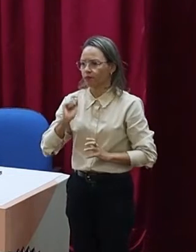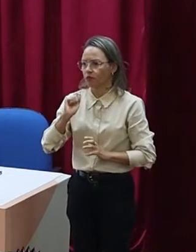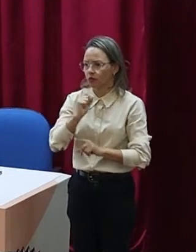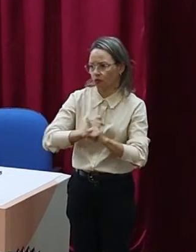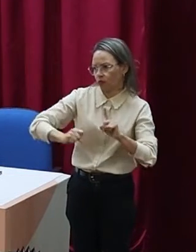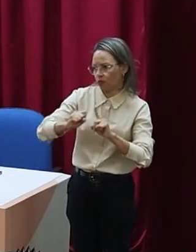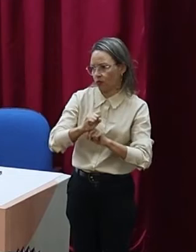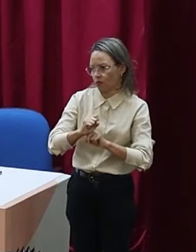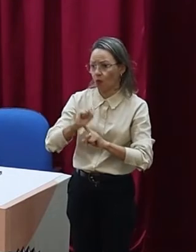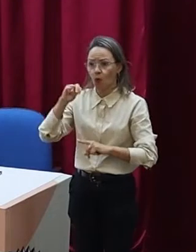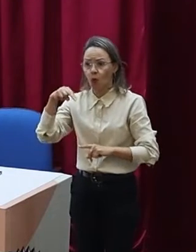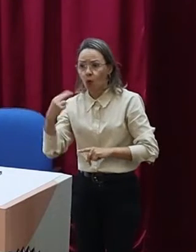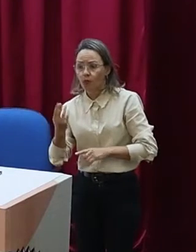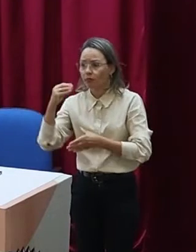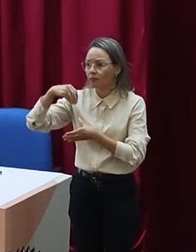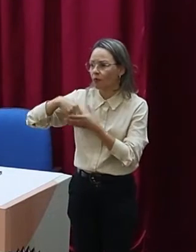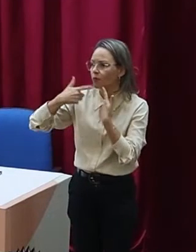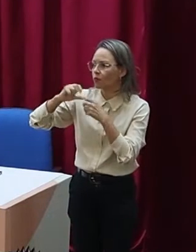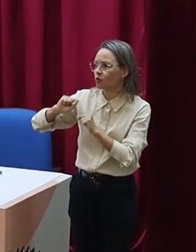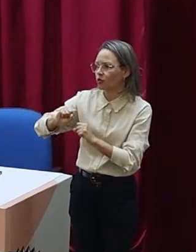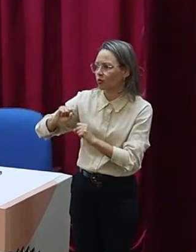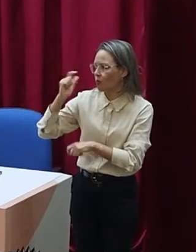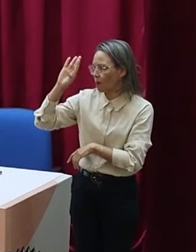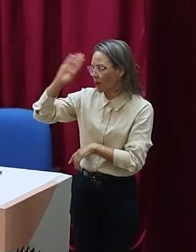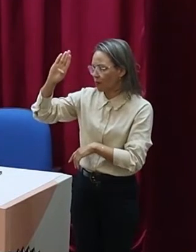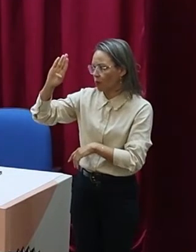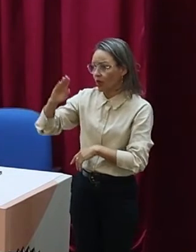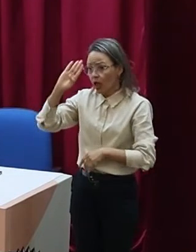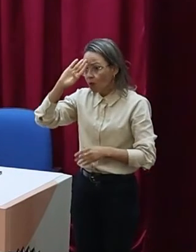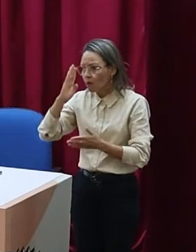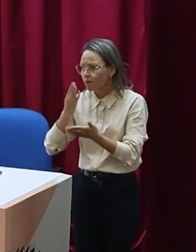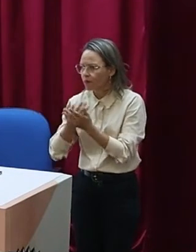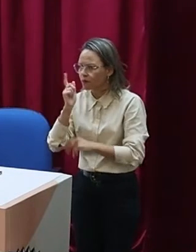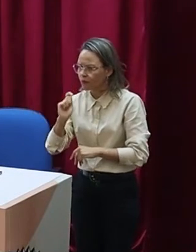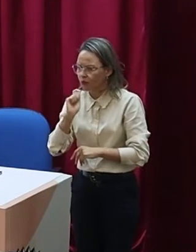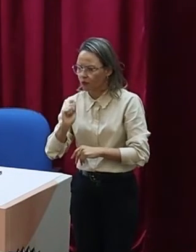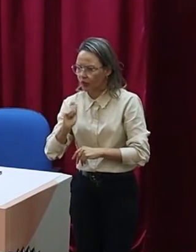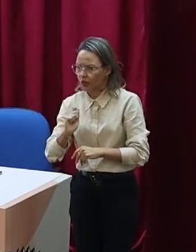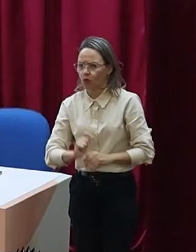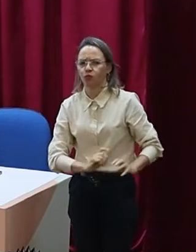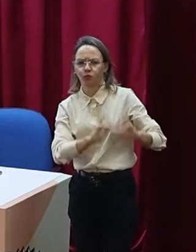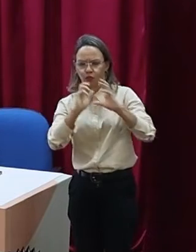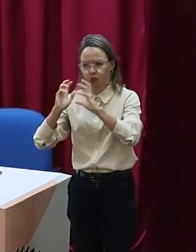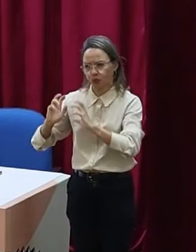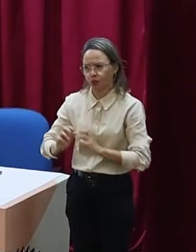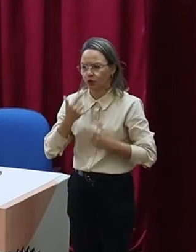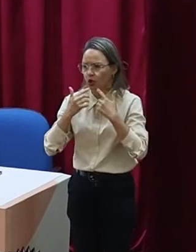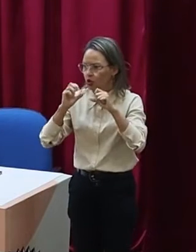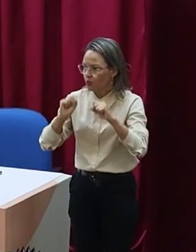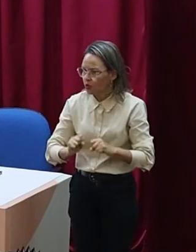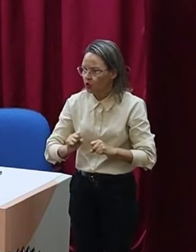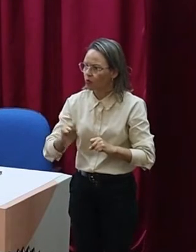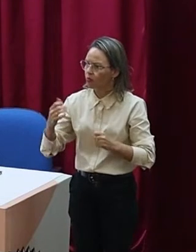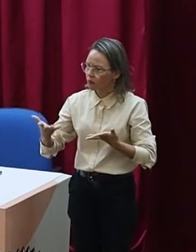que possuem as questões linguísticas como seu objeto principal. E eu acredito que, no que diz respeito aos conflitos linguísticos puros,